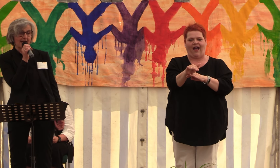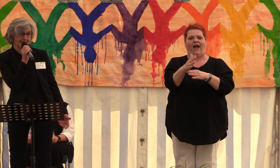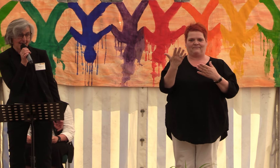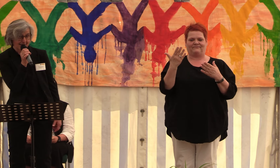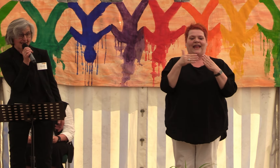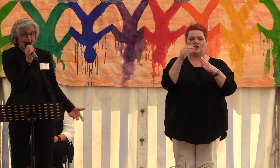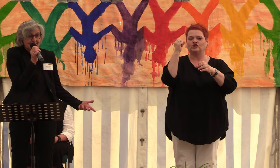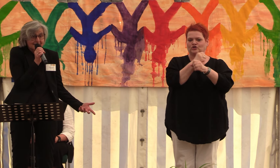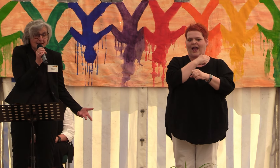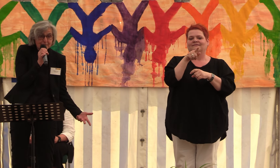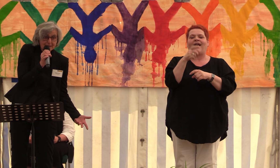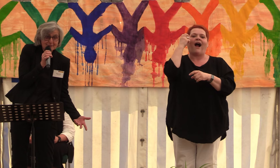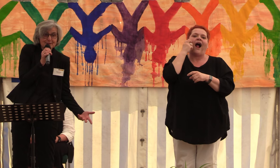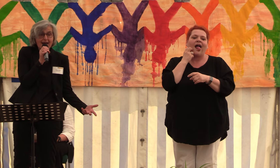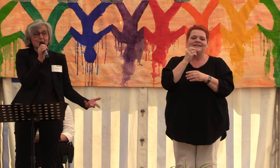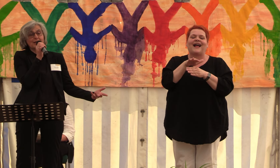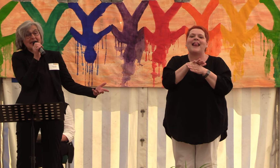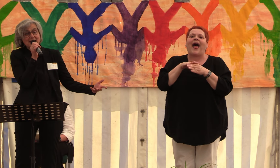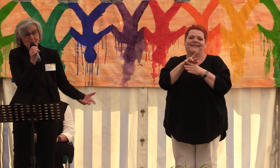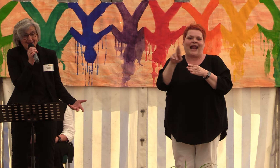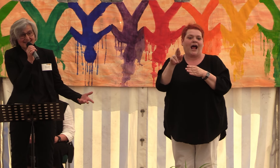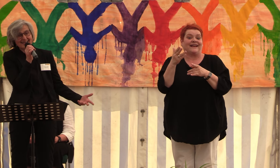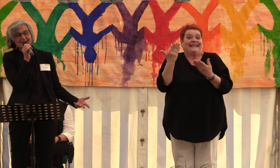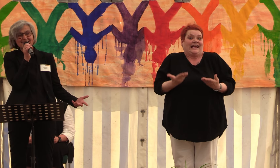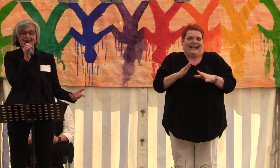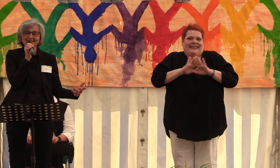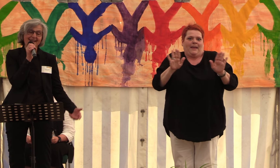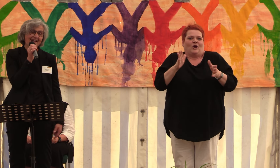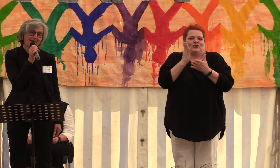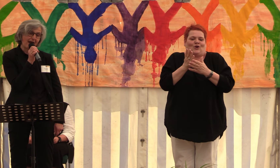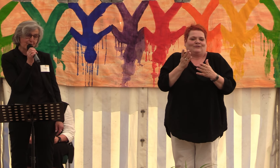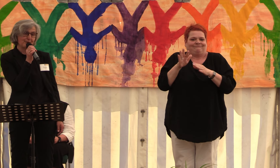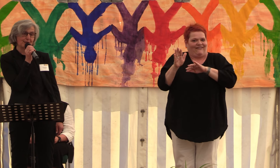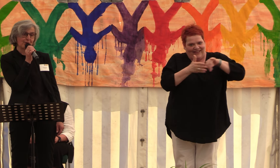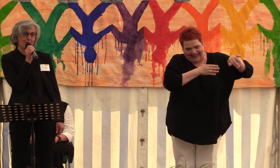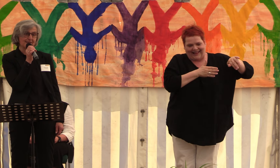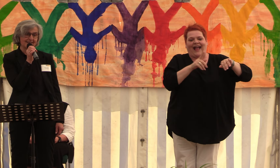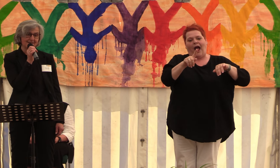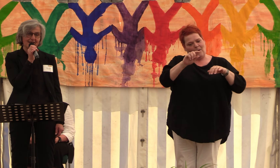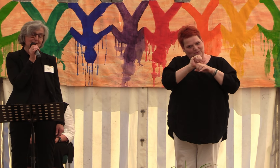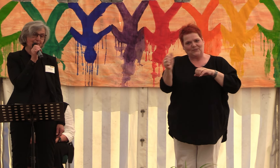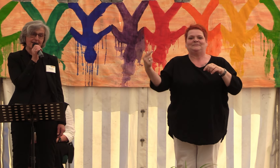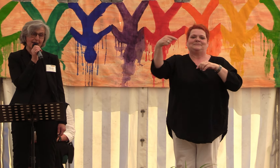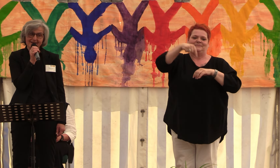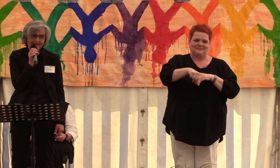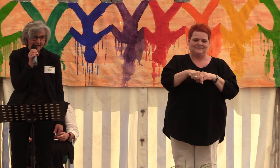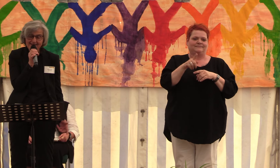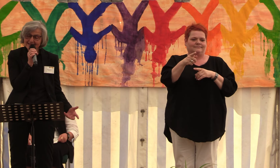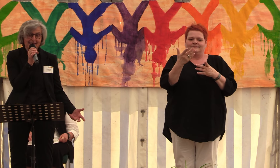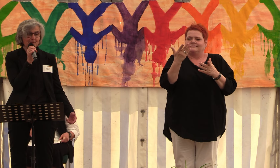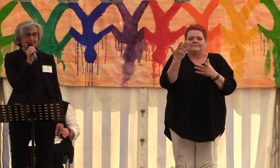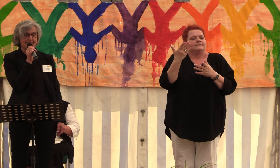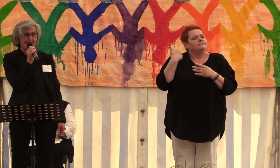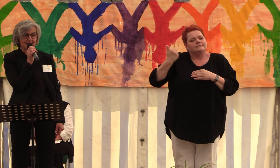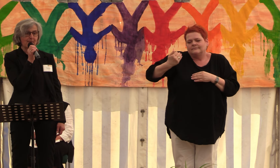als Altlandrat, darf man das so sagen, oder ehemaliger Landrat, auch wieder gekommen sind. Sie waren ja